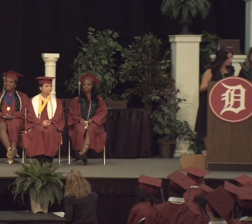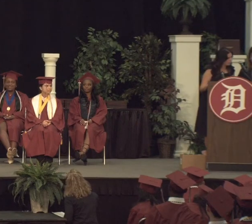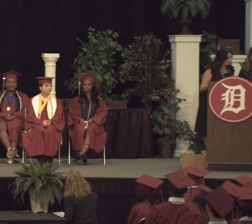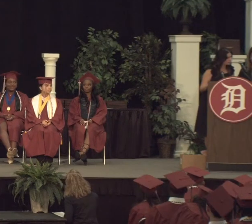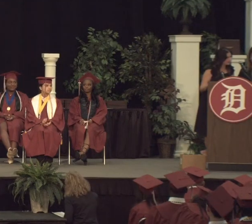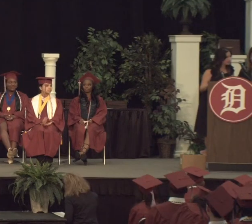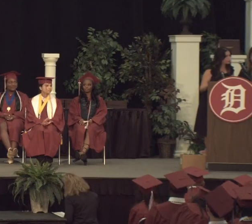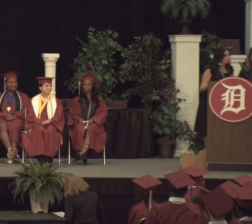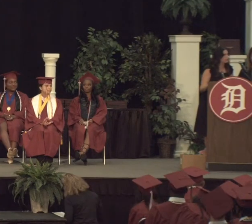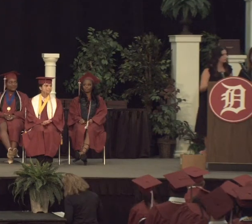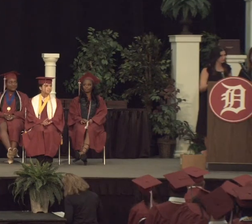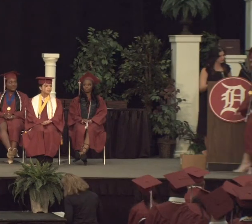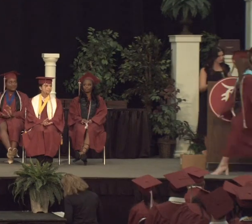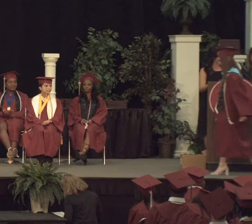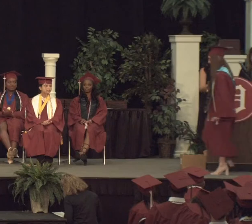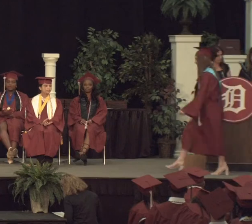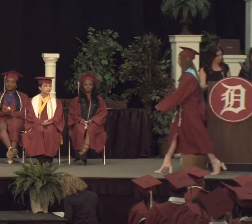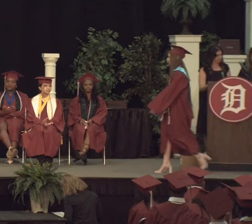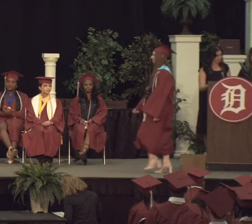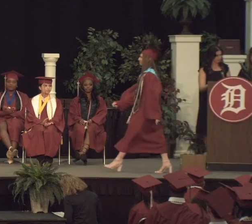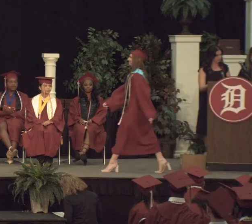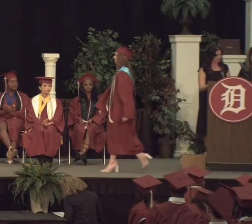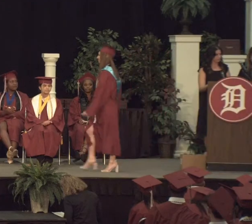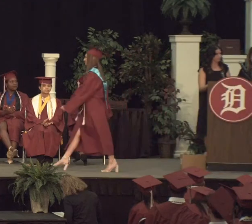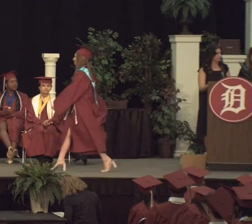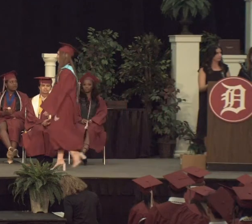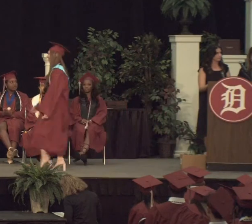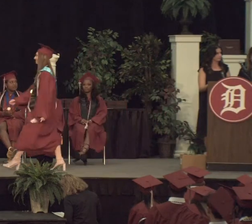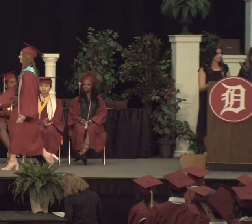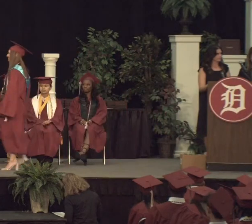Skylar Lopez, magna cum laude.